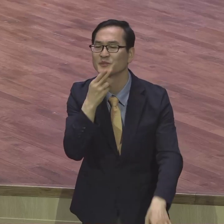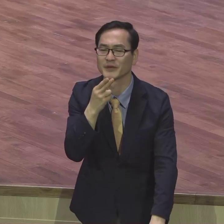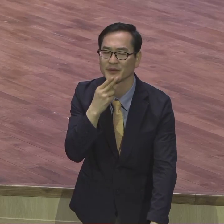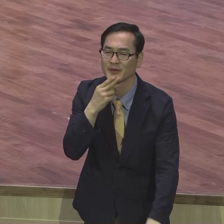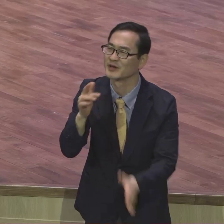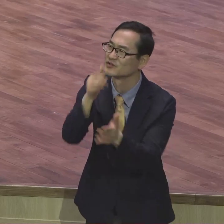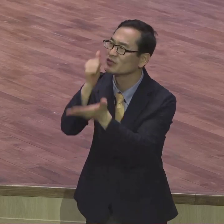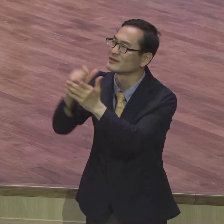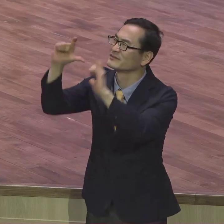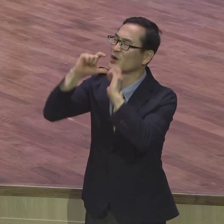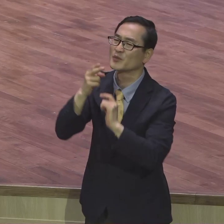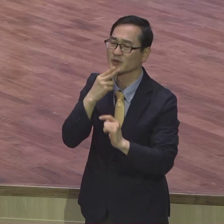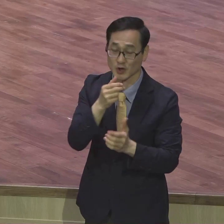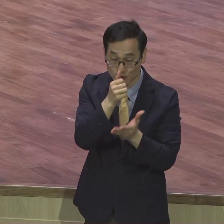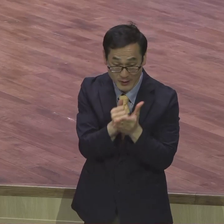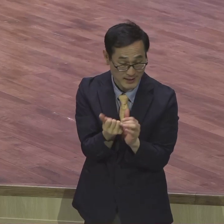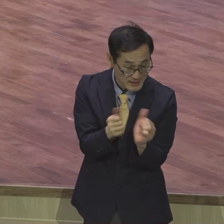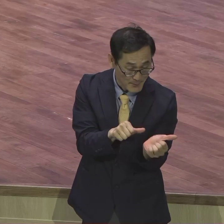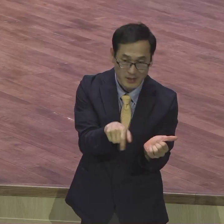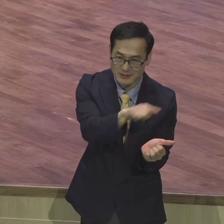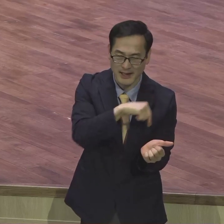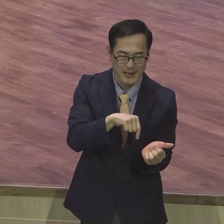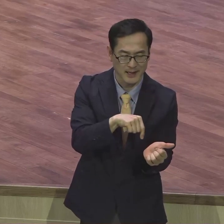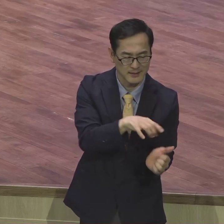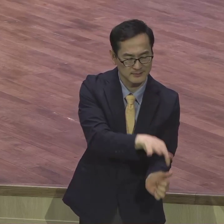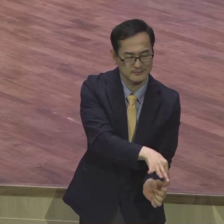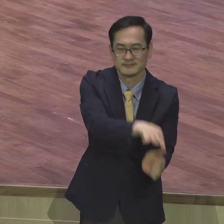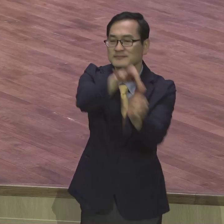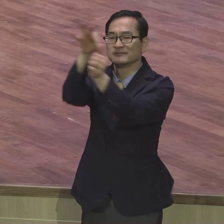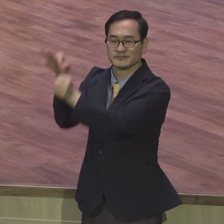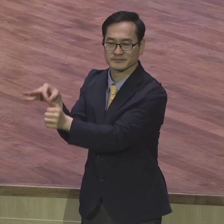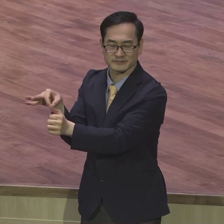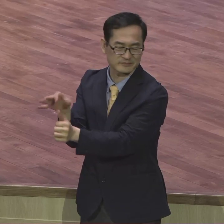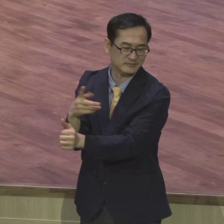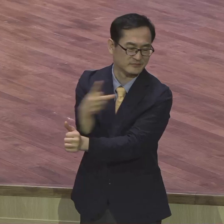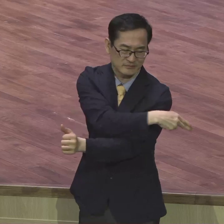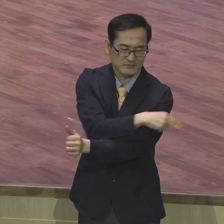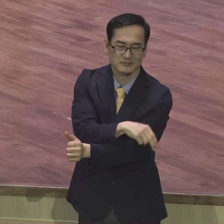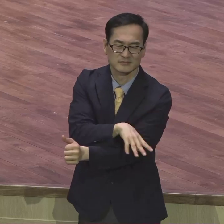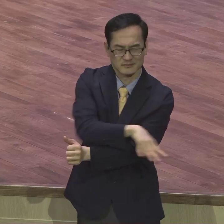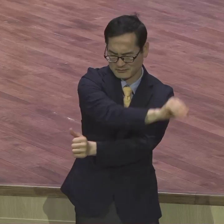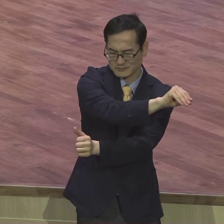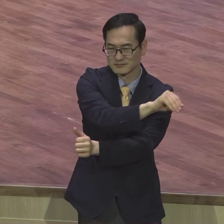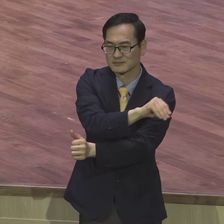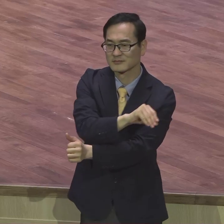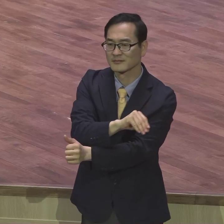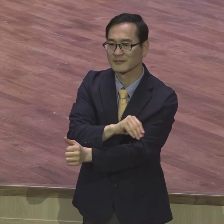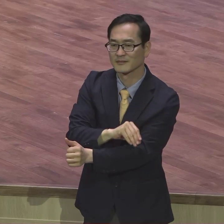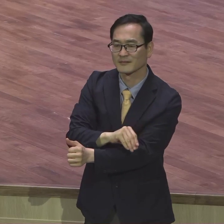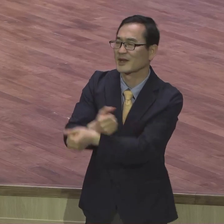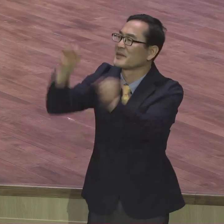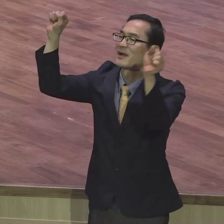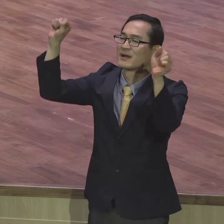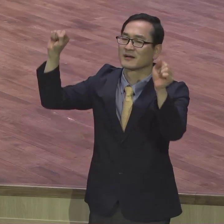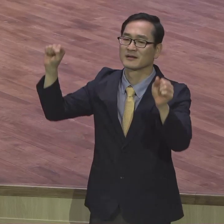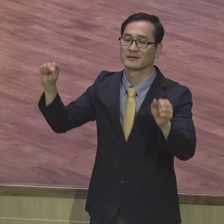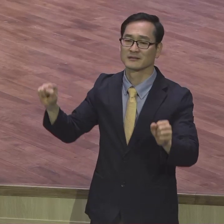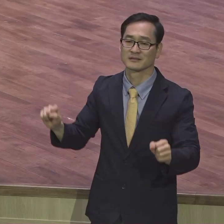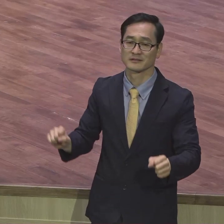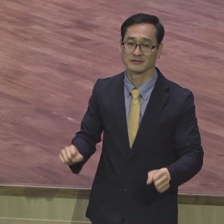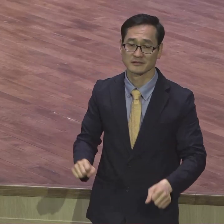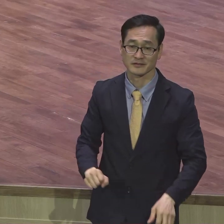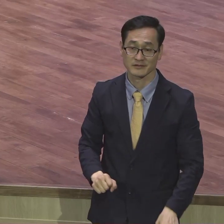재화 상황에서 끝났다. 이전에 생명과 승의 법으로 해방하였다. 아무리 반복해도